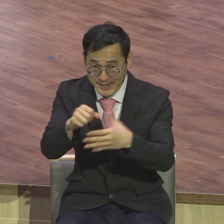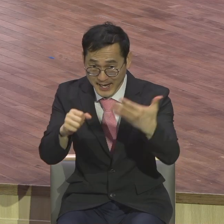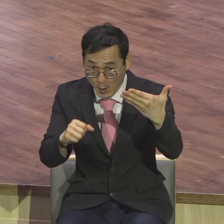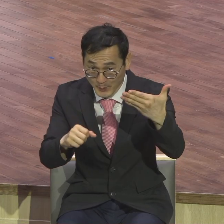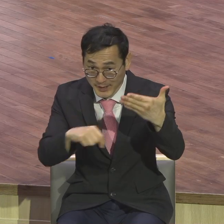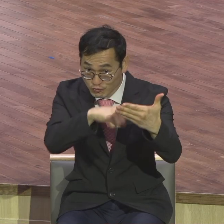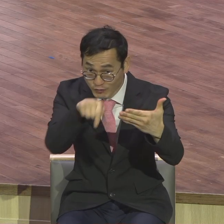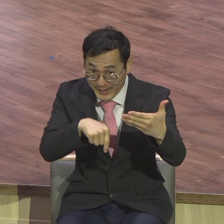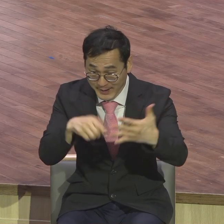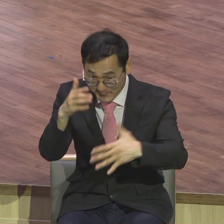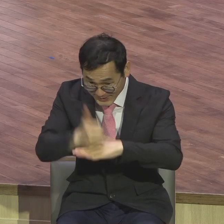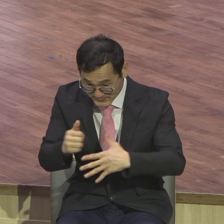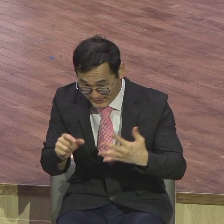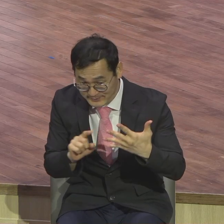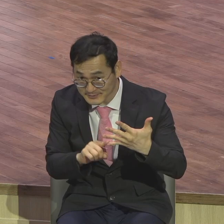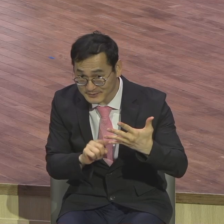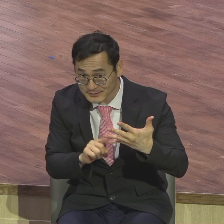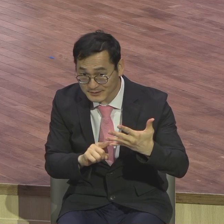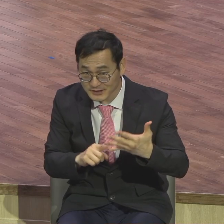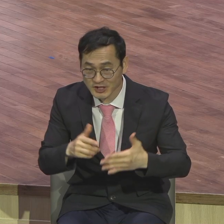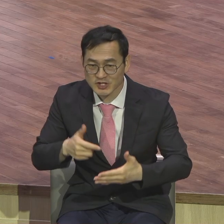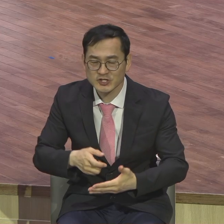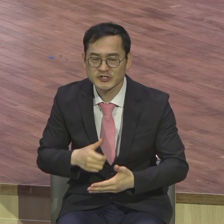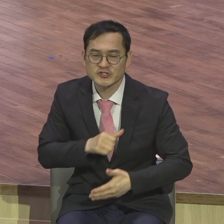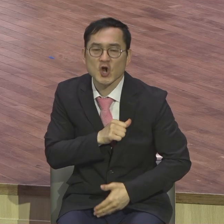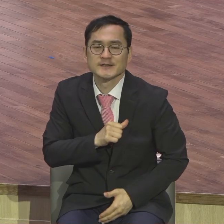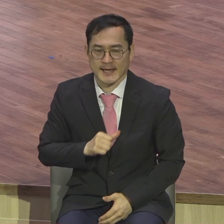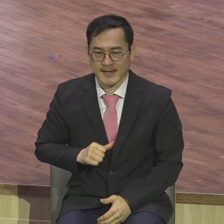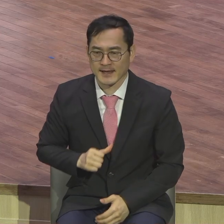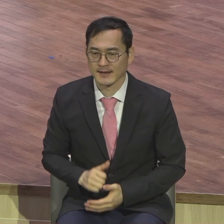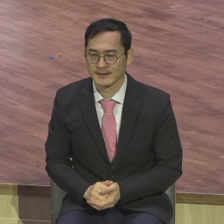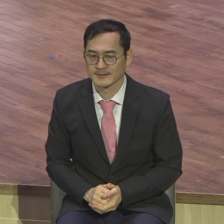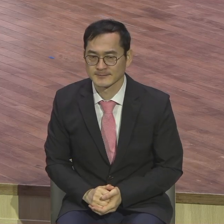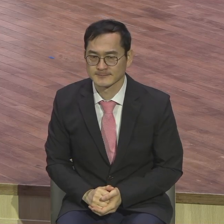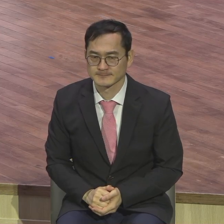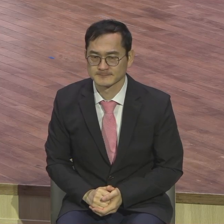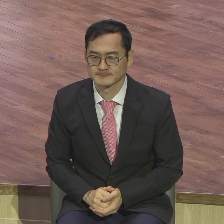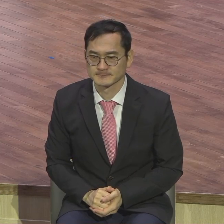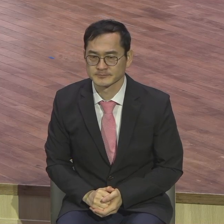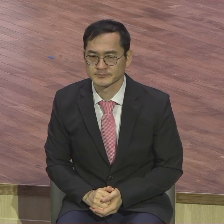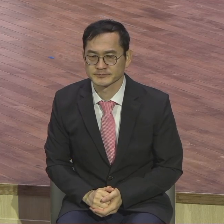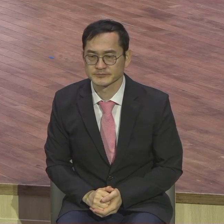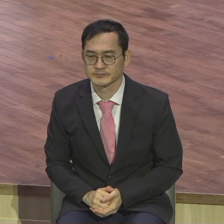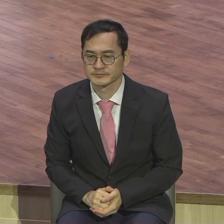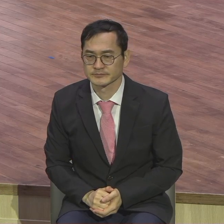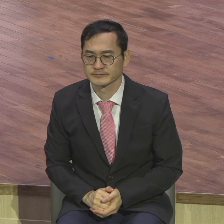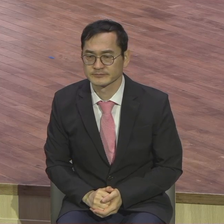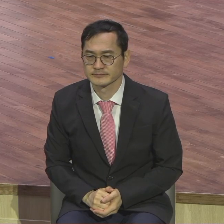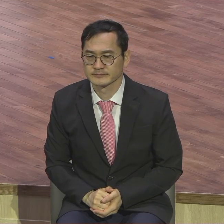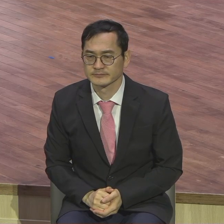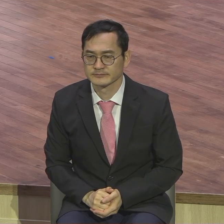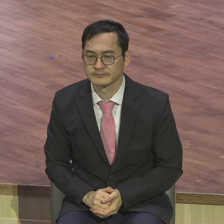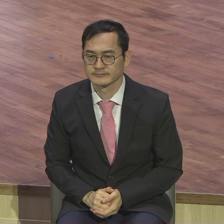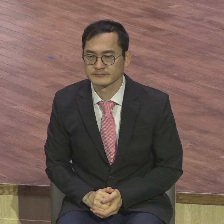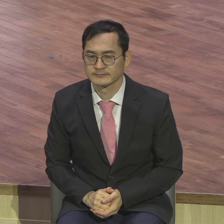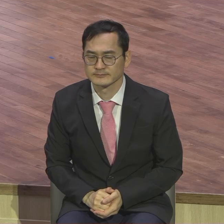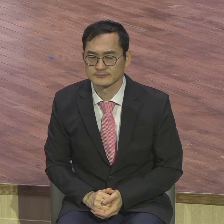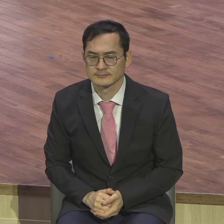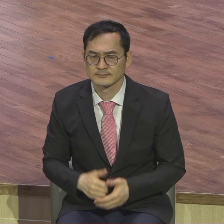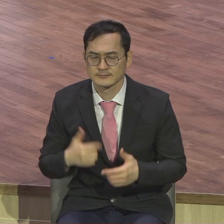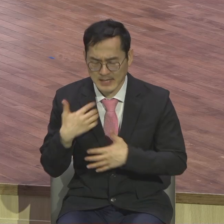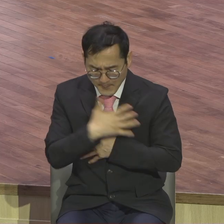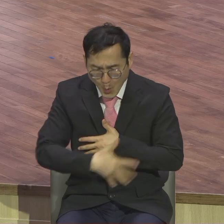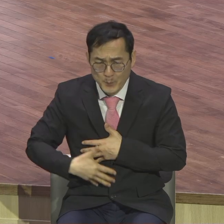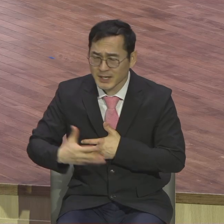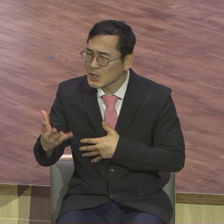절제에요. 절제 절제도 할 수 있어야 돼. 그래서 여러분 스스로 날 하나님 앞에 서는데 내 몸이